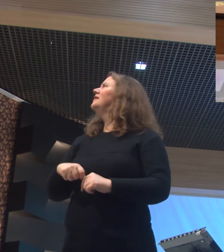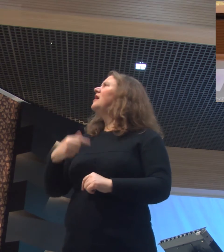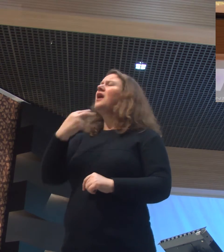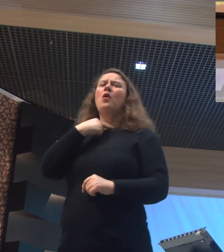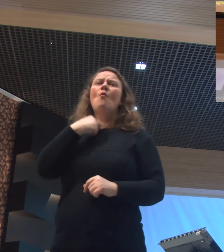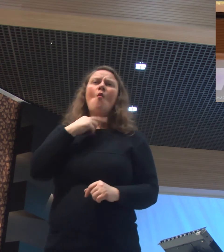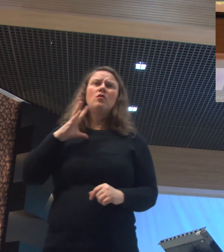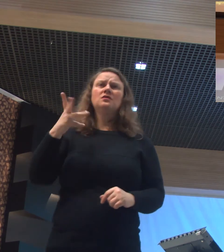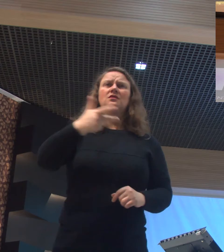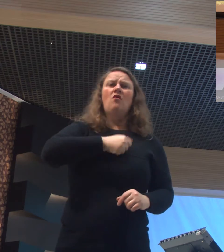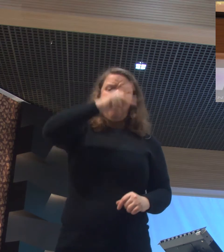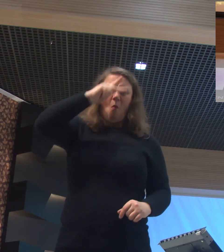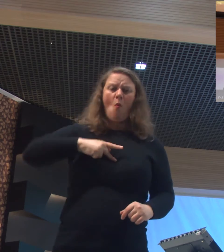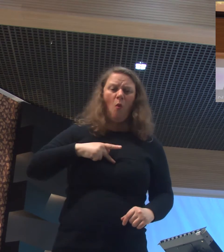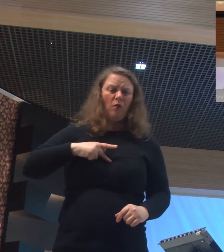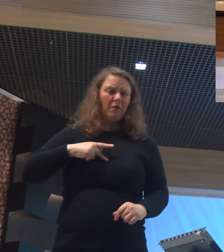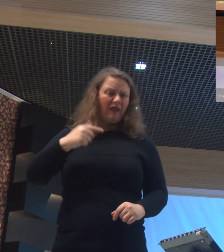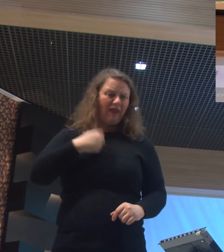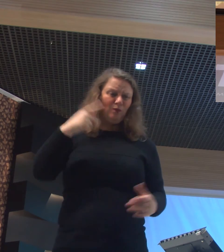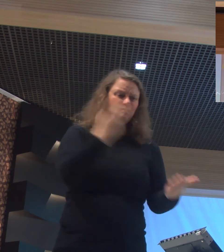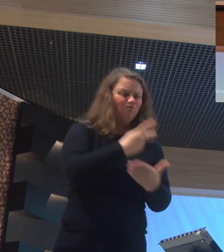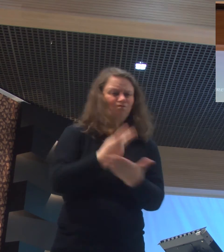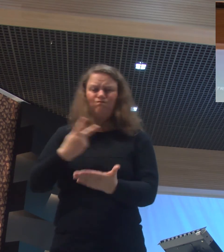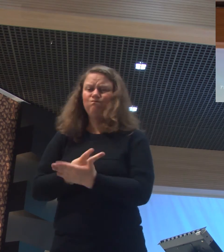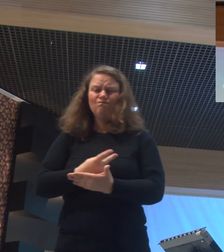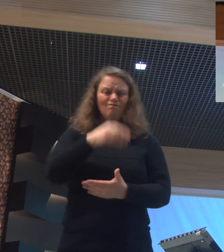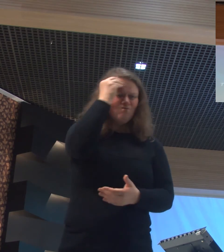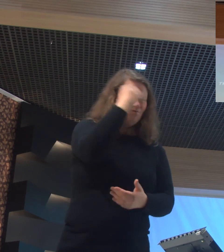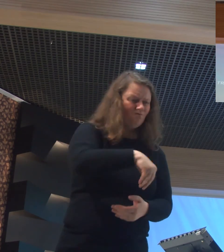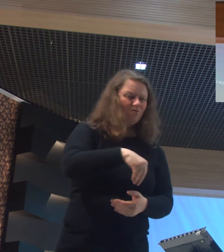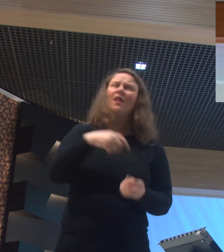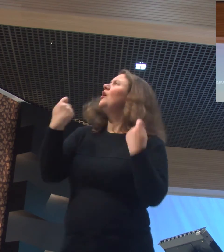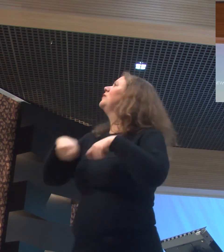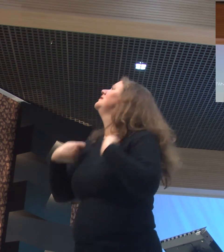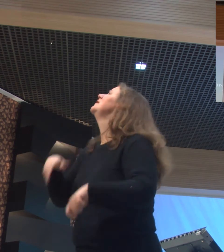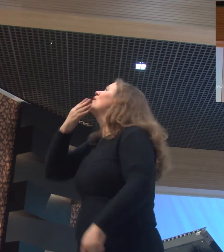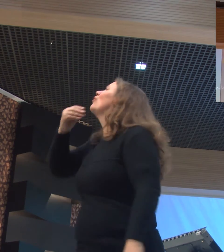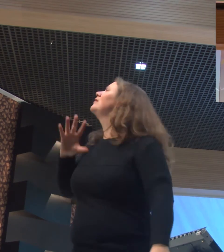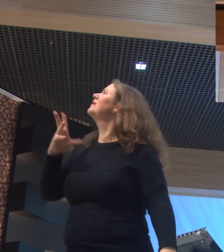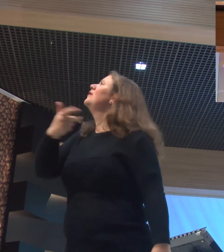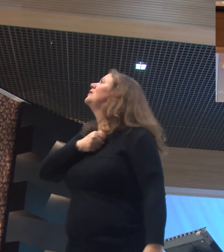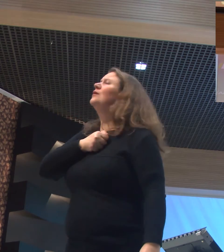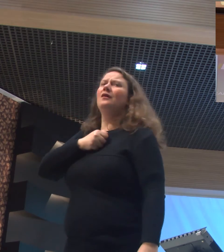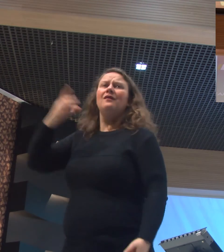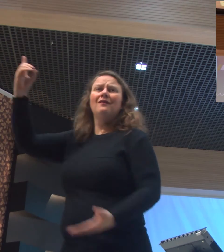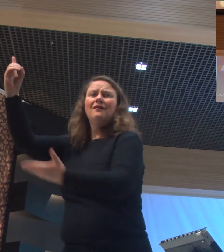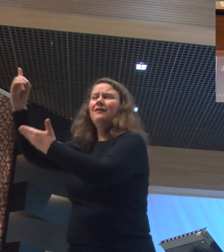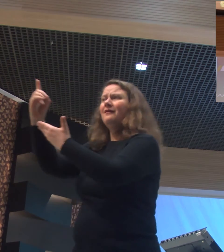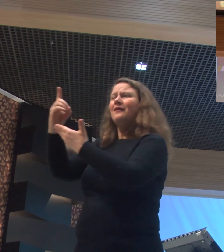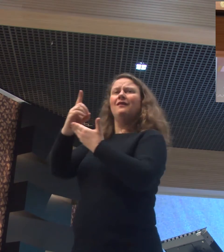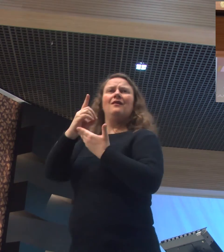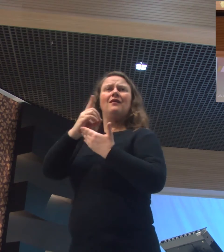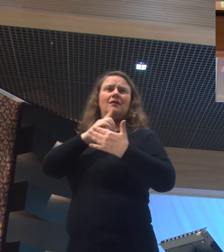Eu não posso me salvar. Eu não dou conta dos meus pecados. Eu sou pecador e eu preciso de um Salvador. E eu creio